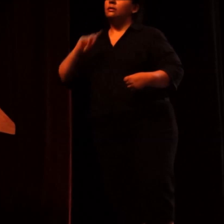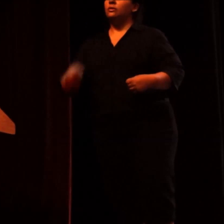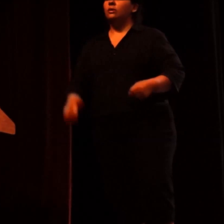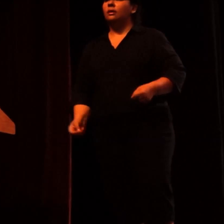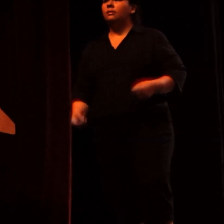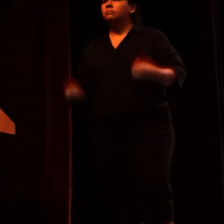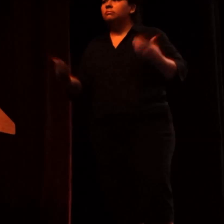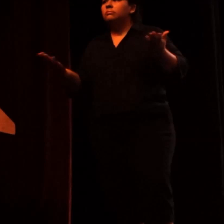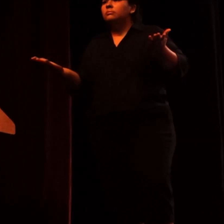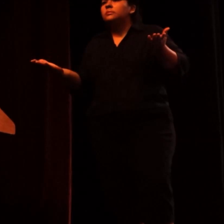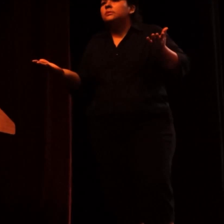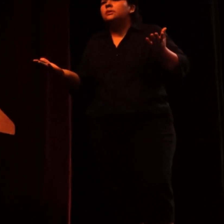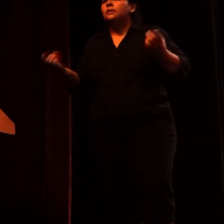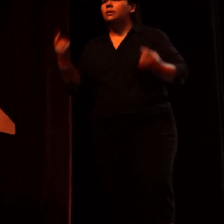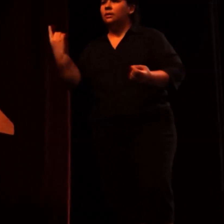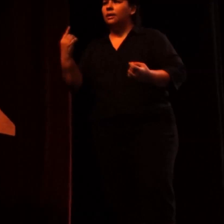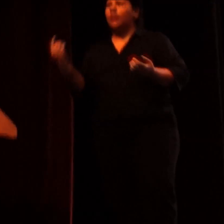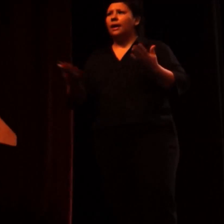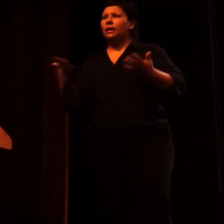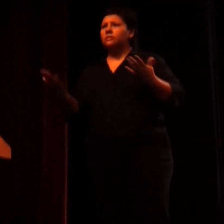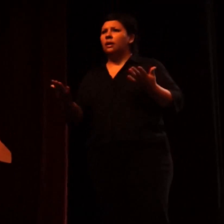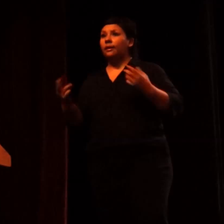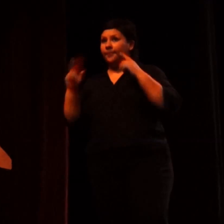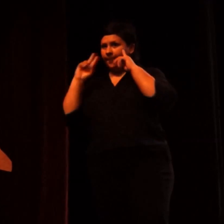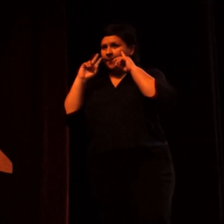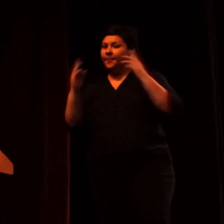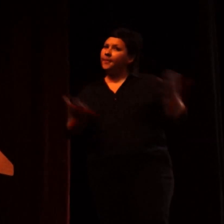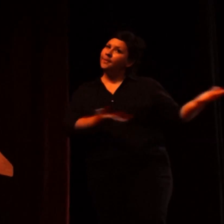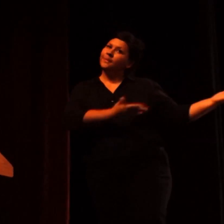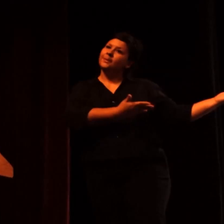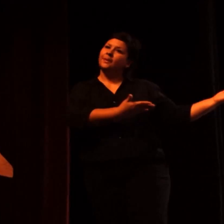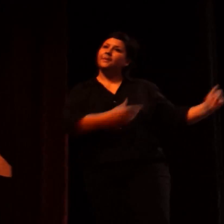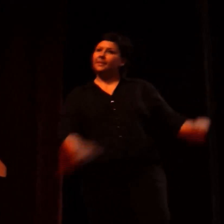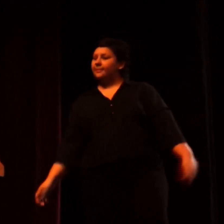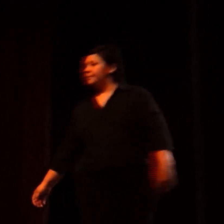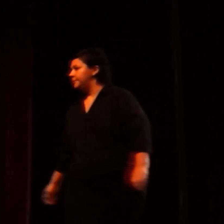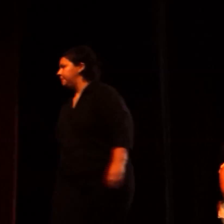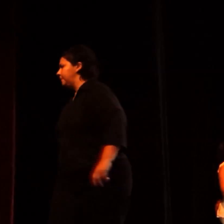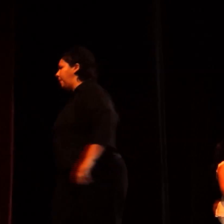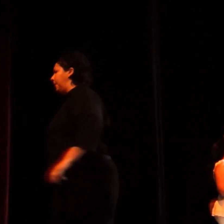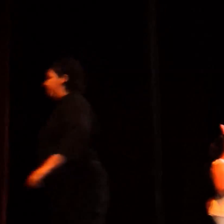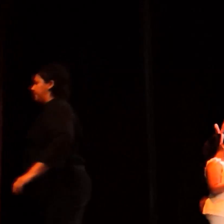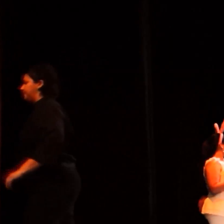la ratona, ¿qué hizo? Vamos a ver.